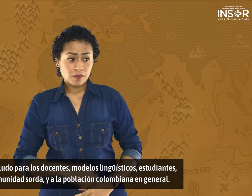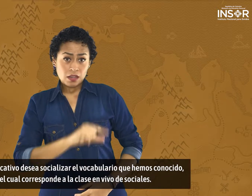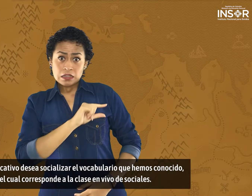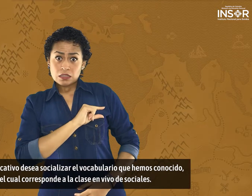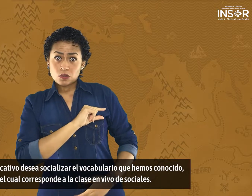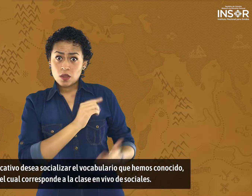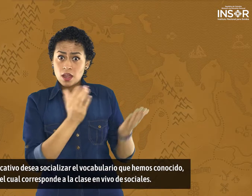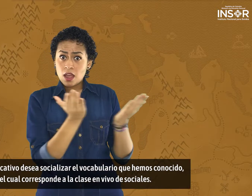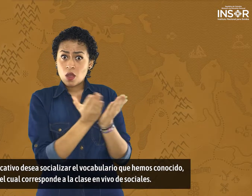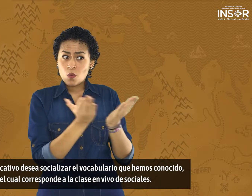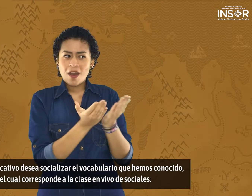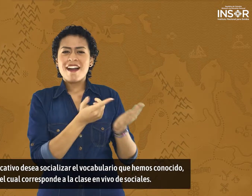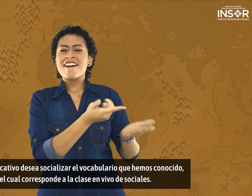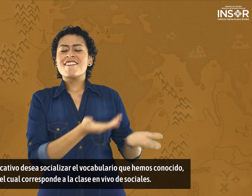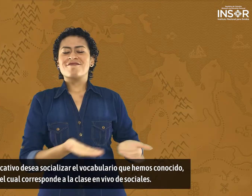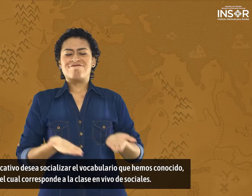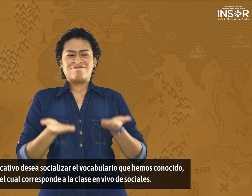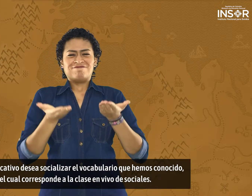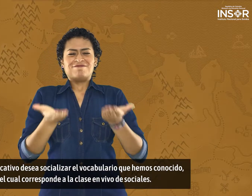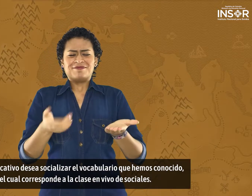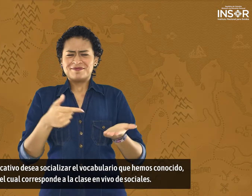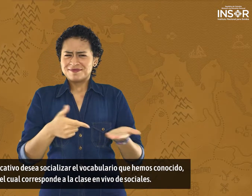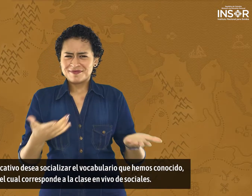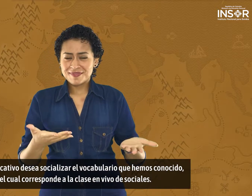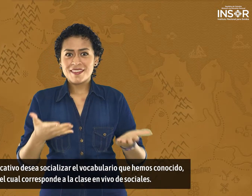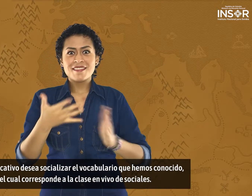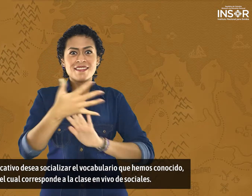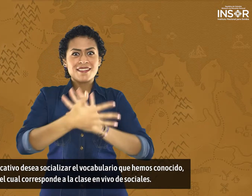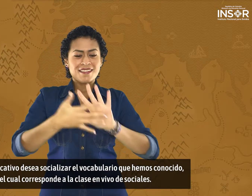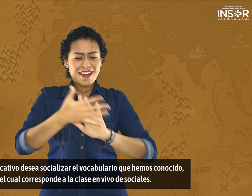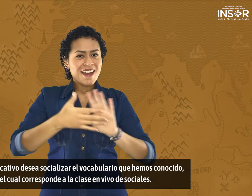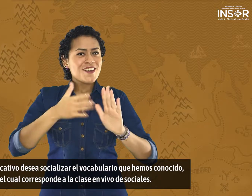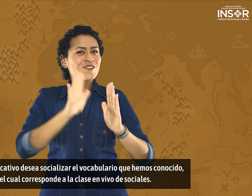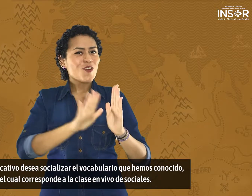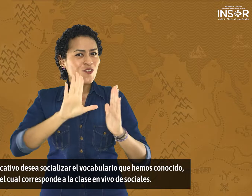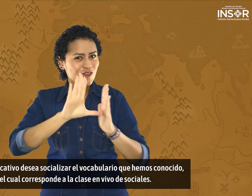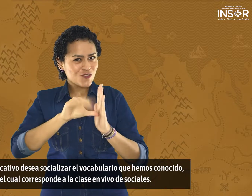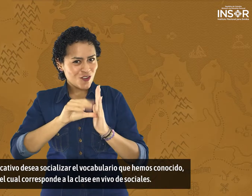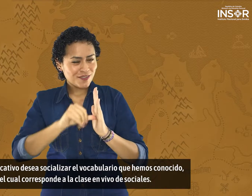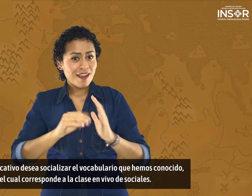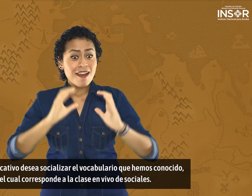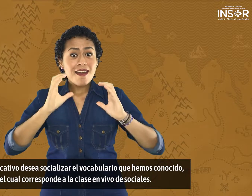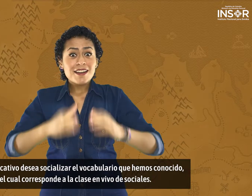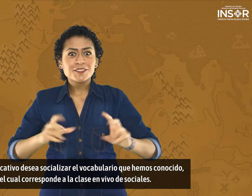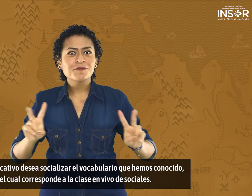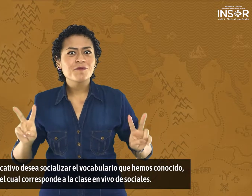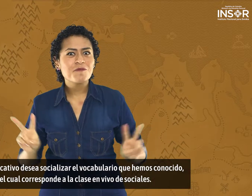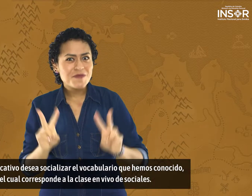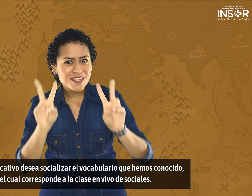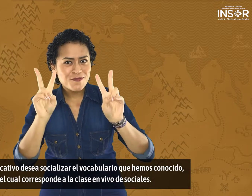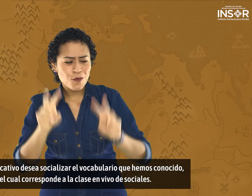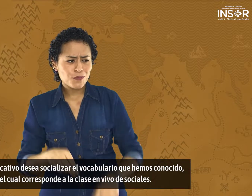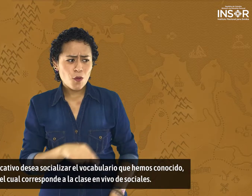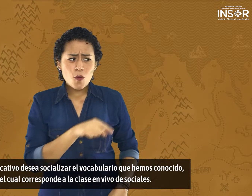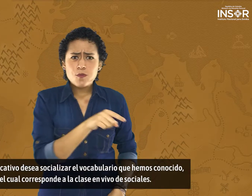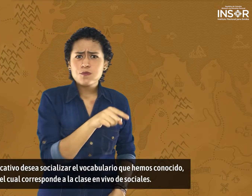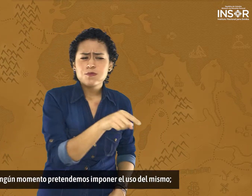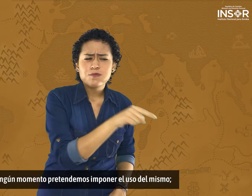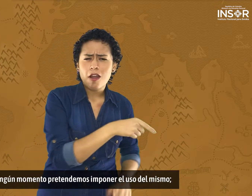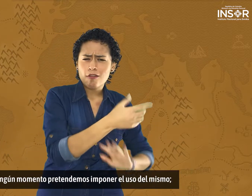Insor Educativo desea socializar el vocabulario que hemos conocido, el cual corresponde a la clase en vivo de sociales. En ningún